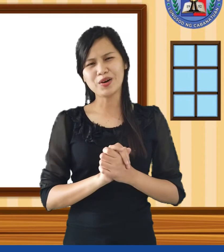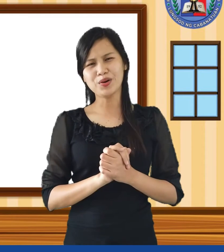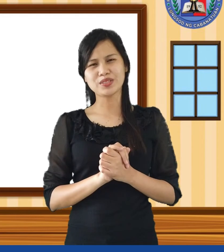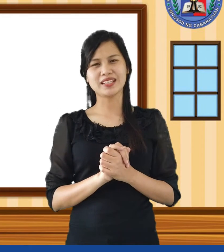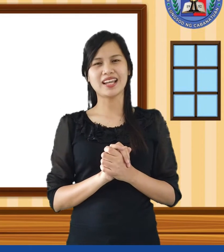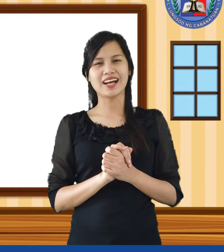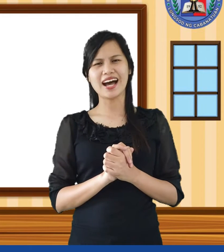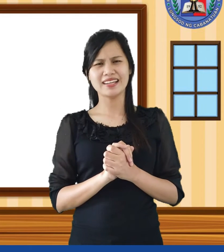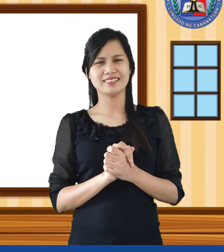Napakahusay talaga.